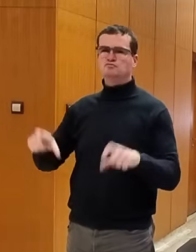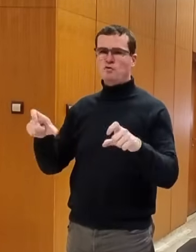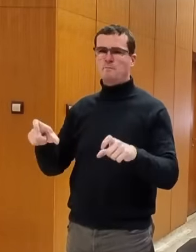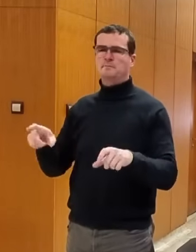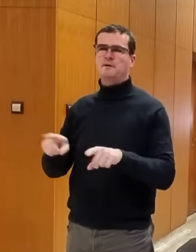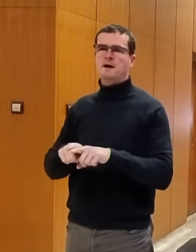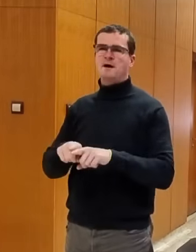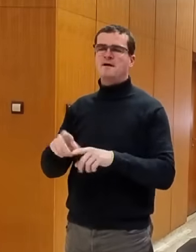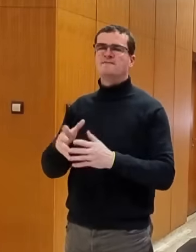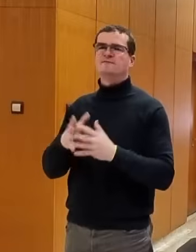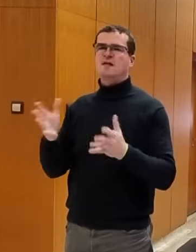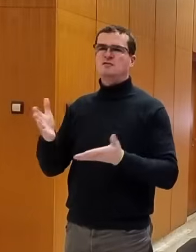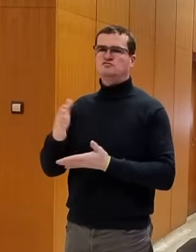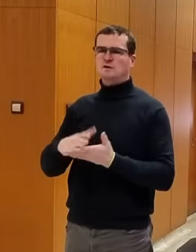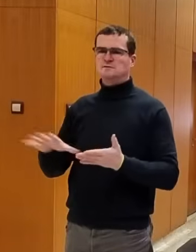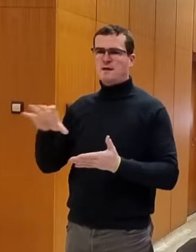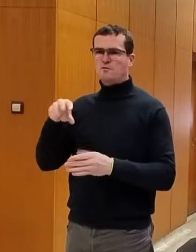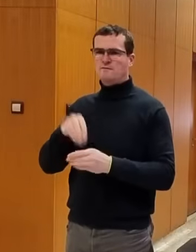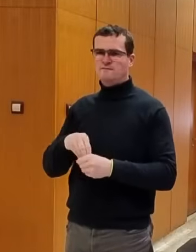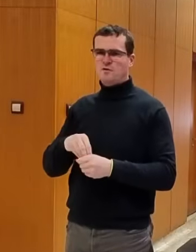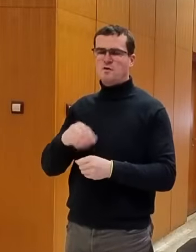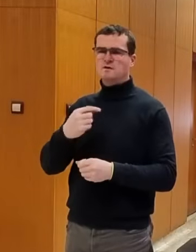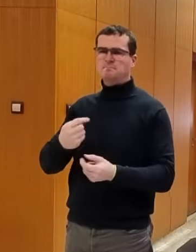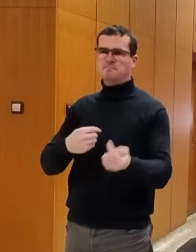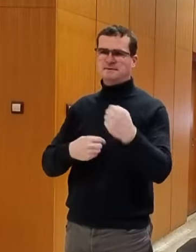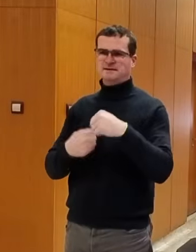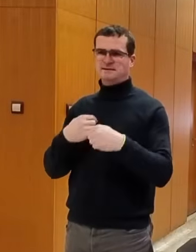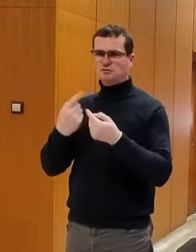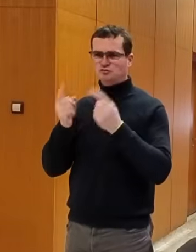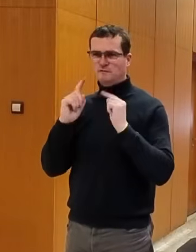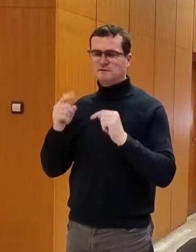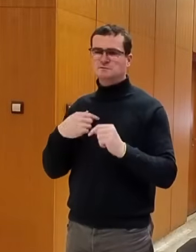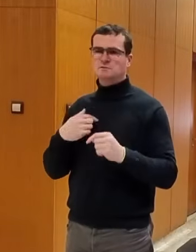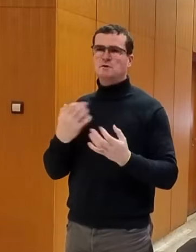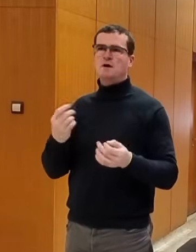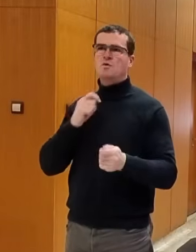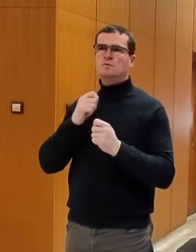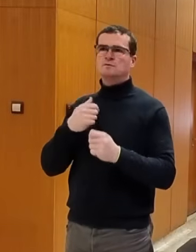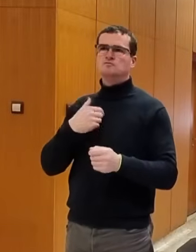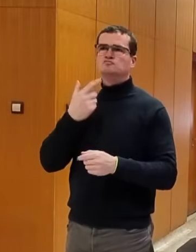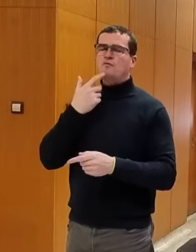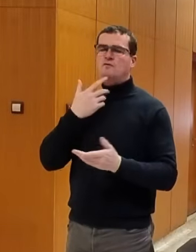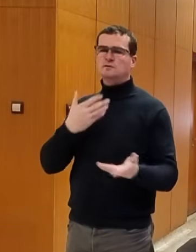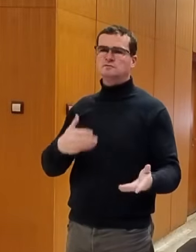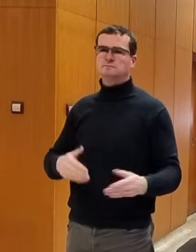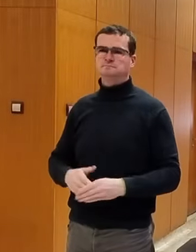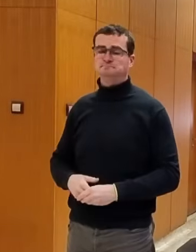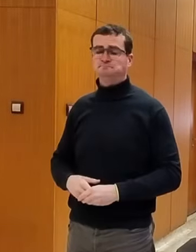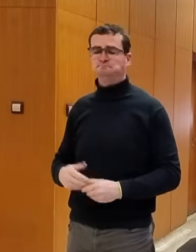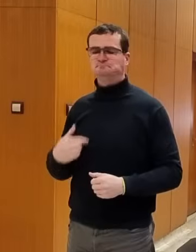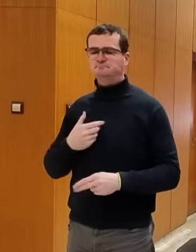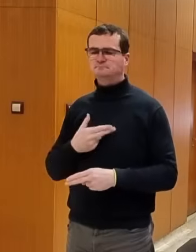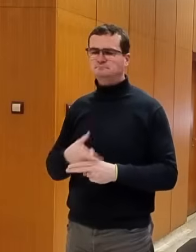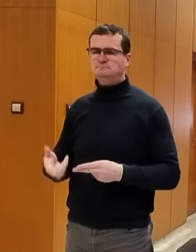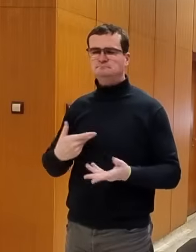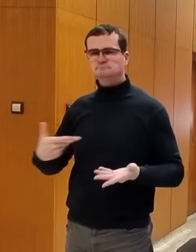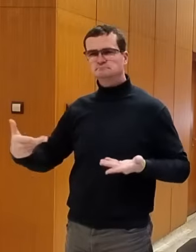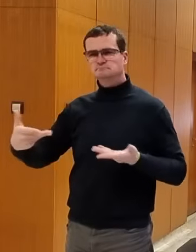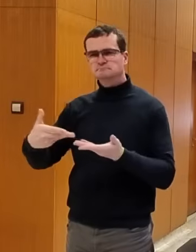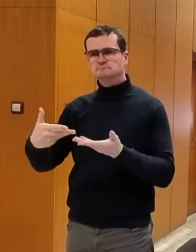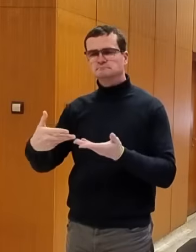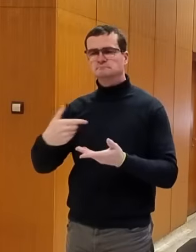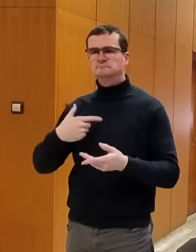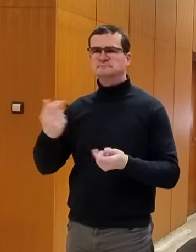Pozastávajú značné časti, ktoré majú tie pásky, ktoré sú nejaké nové správy. My absolútne harmonizujeme